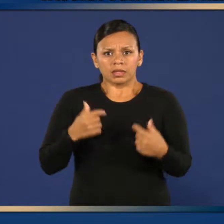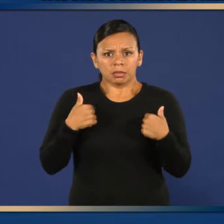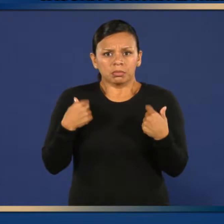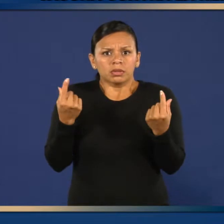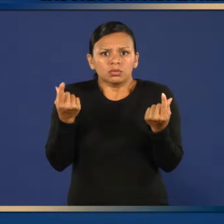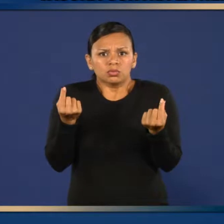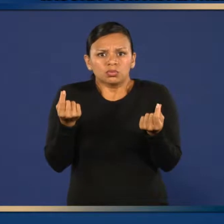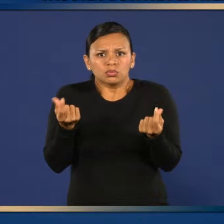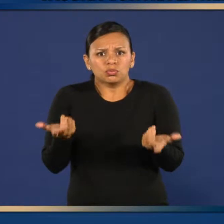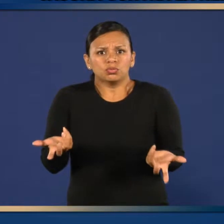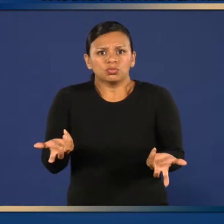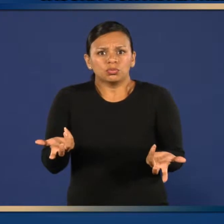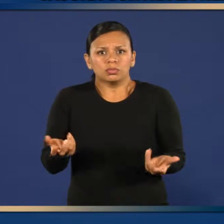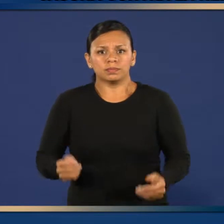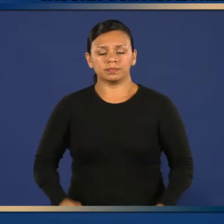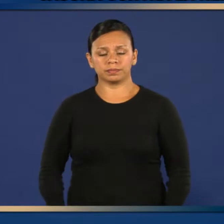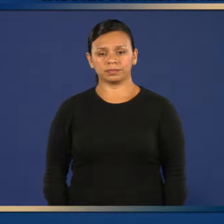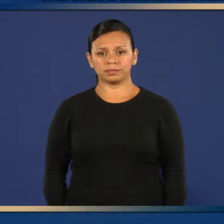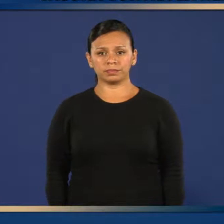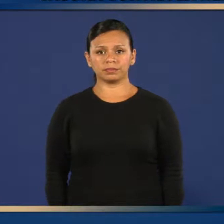qué debo hacer